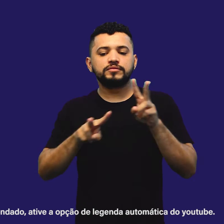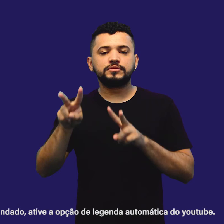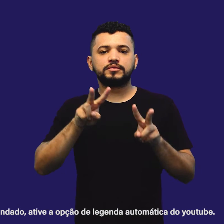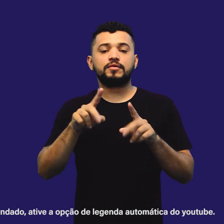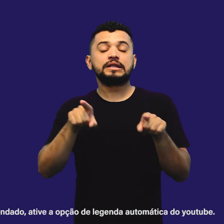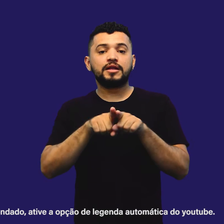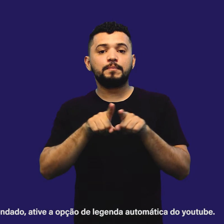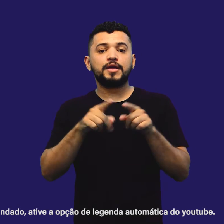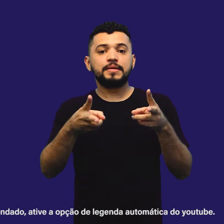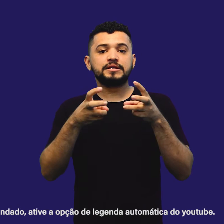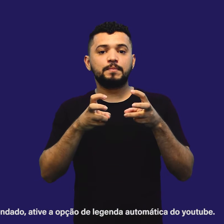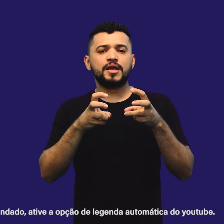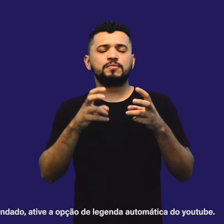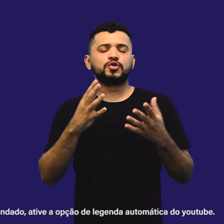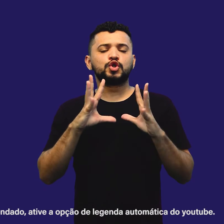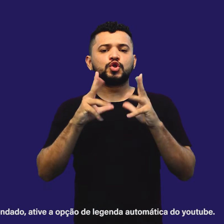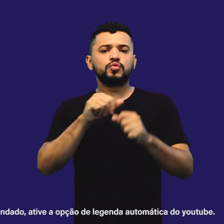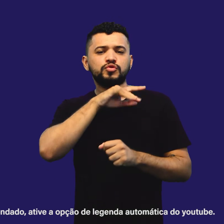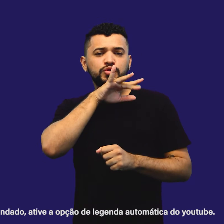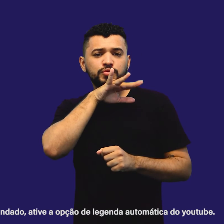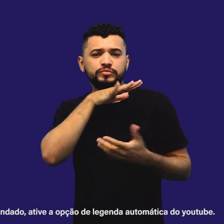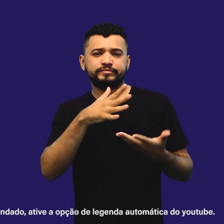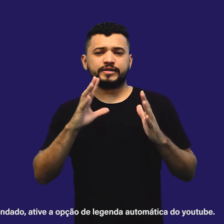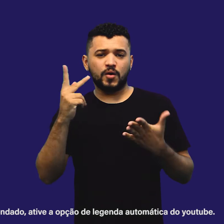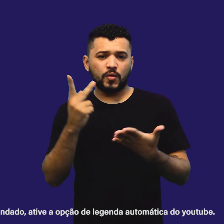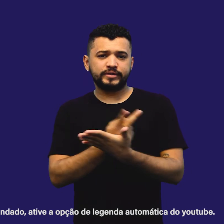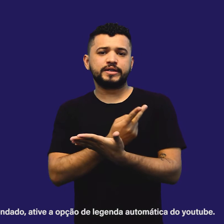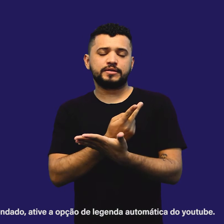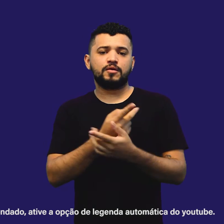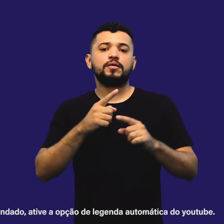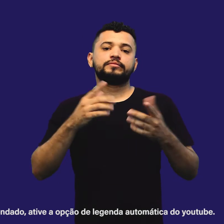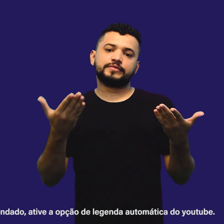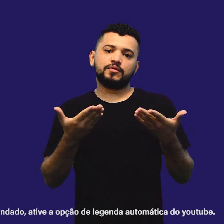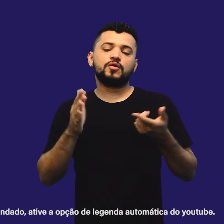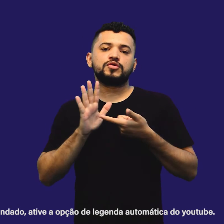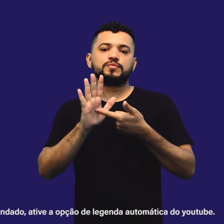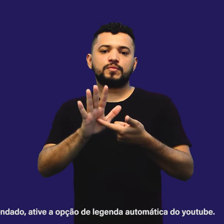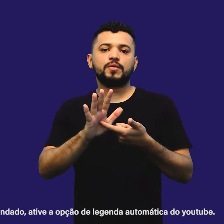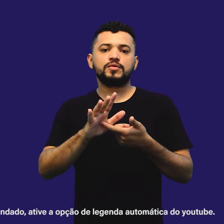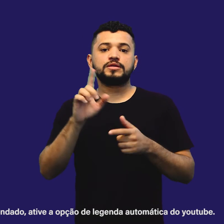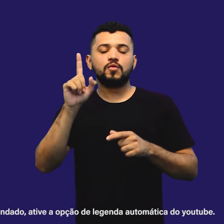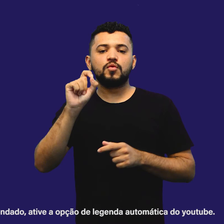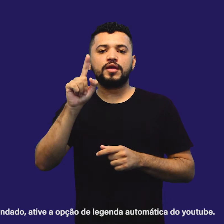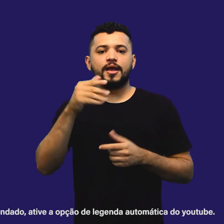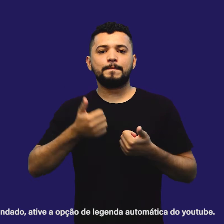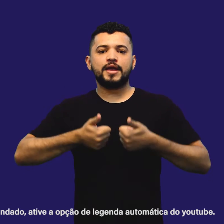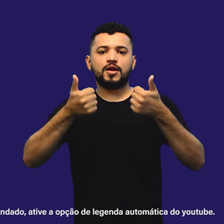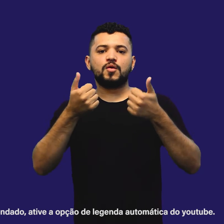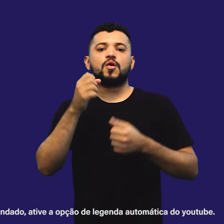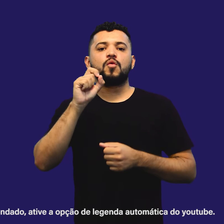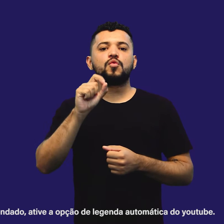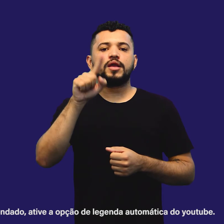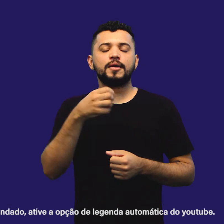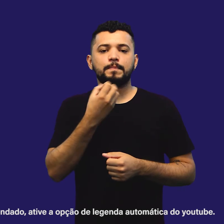essa foi uma coisa boa, né? E que o programa Primórdios sempre trabalhou e mostrou essa cadeia produtiva